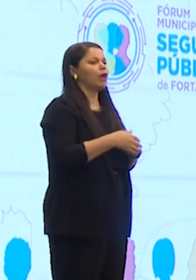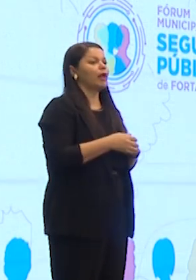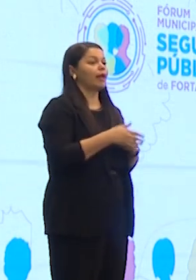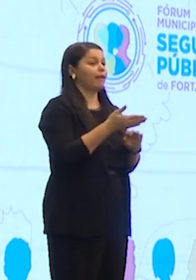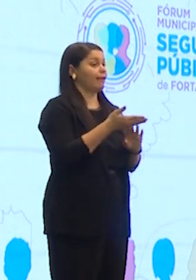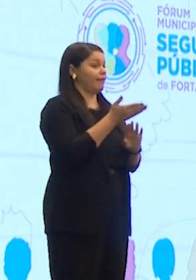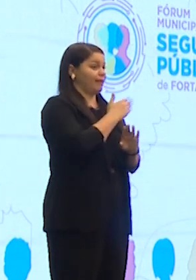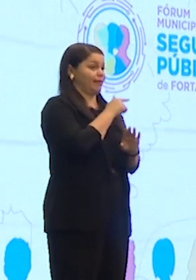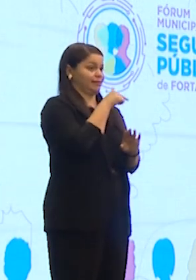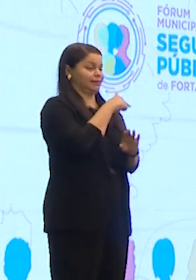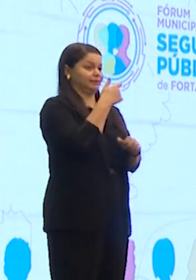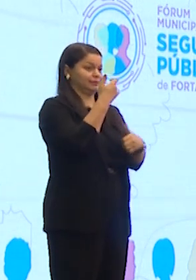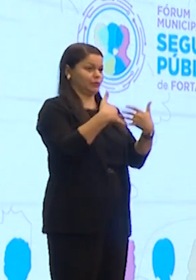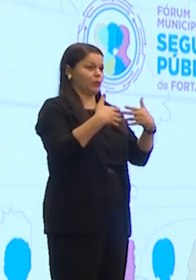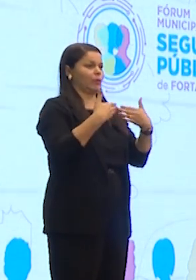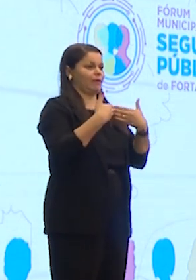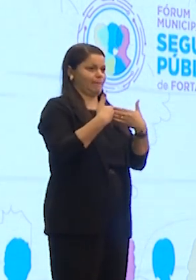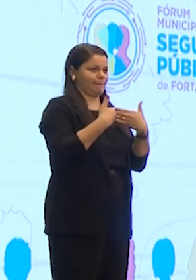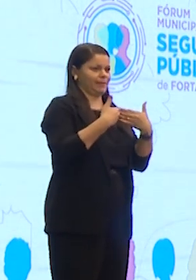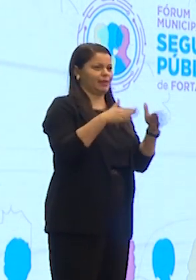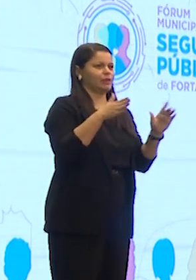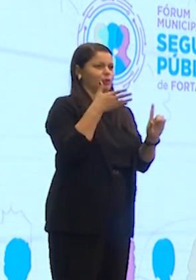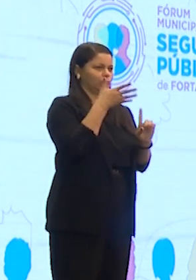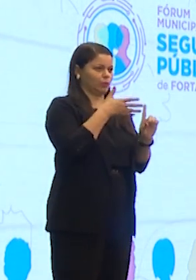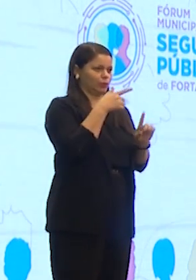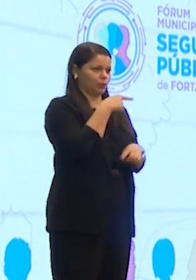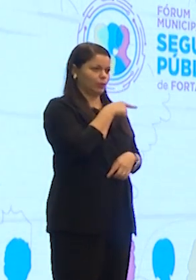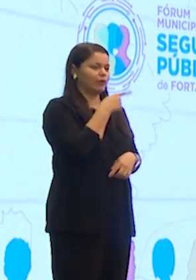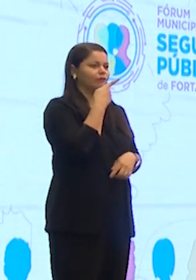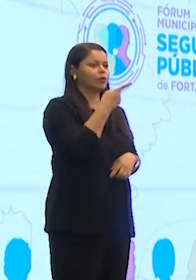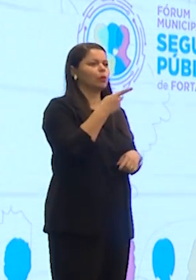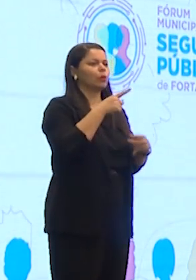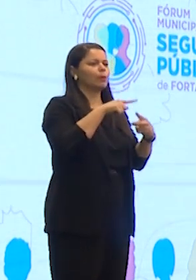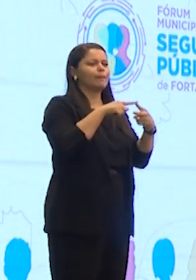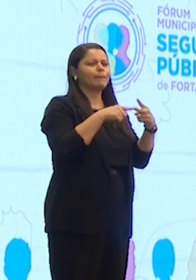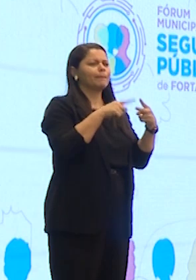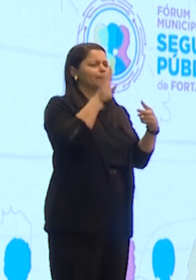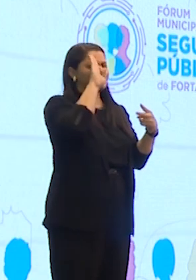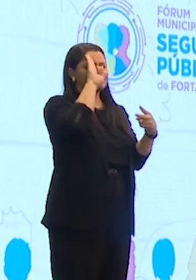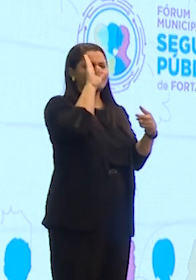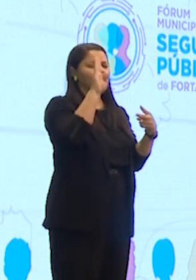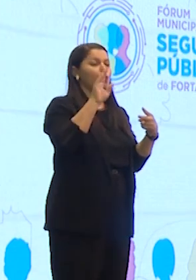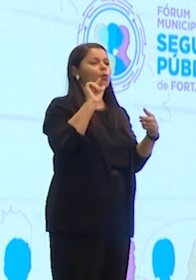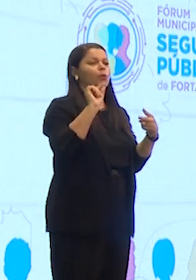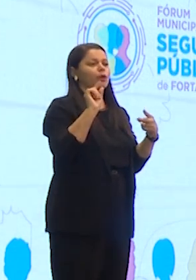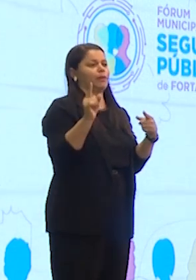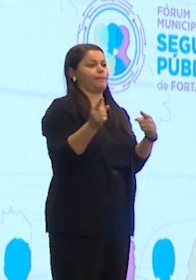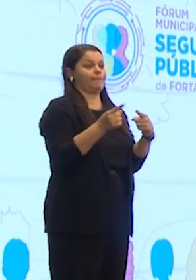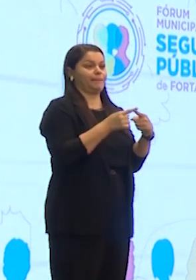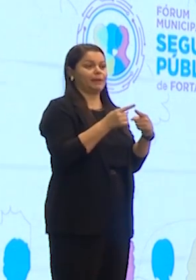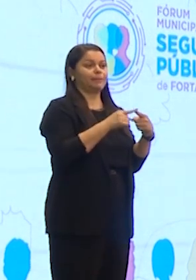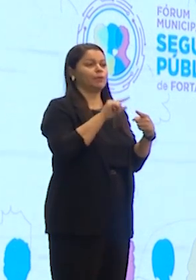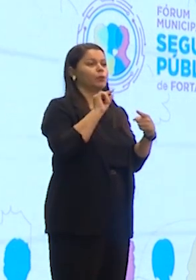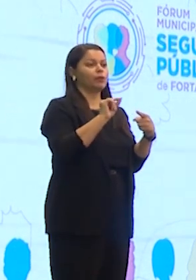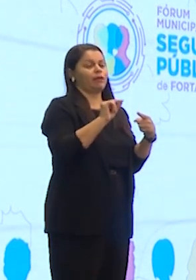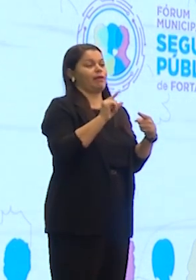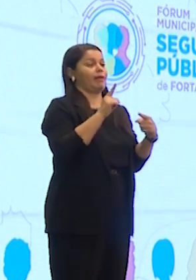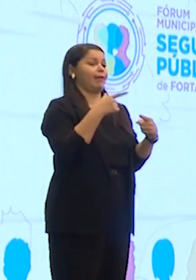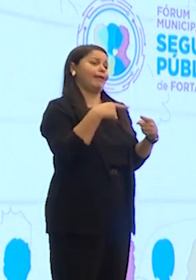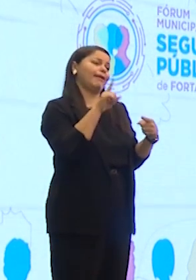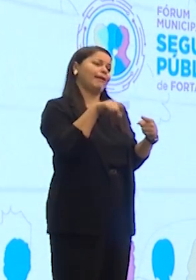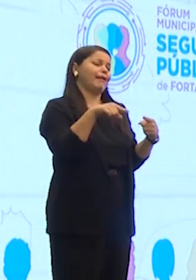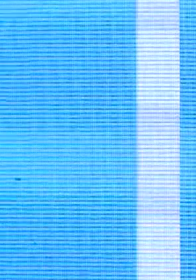abertura, acentuou 2 pontos fundamentais. O primeiro é que é algo inato ao ser